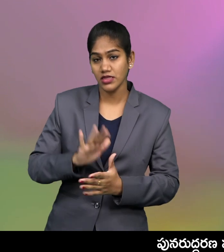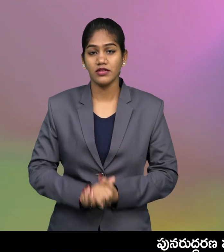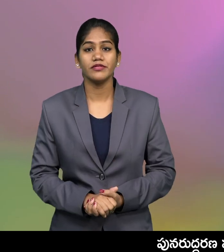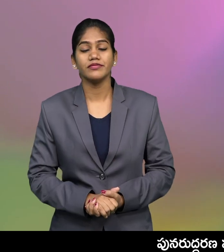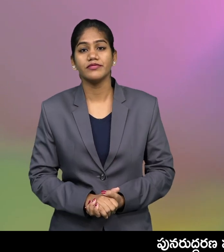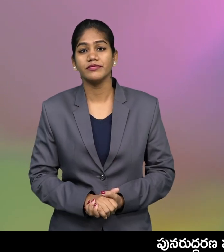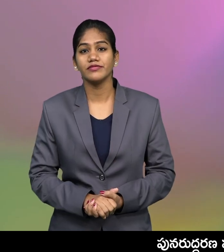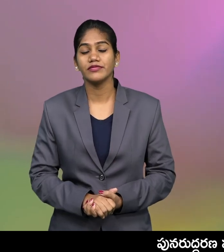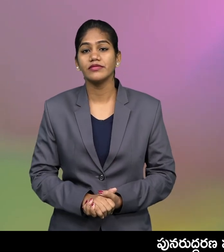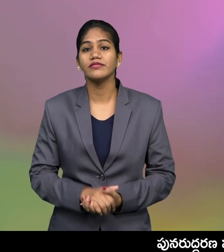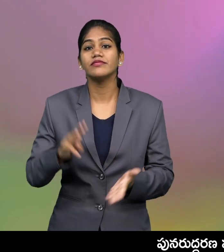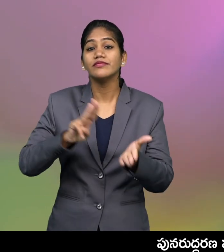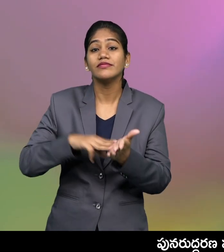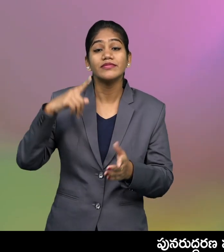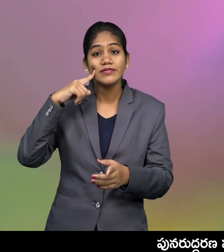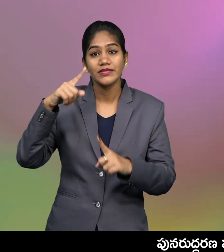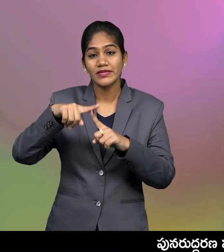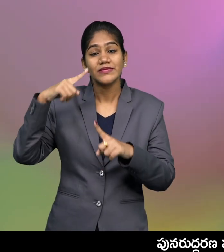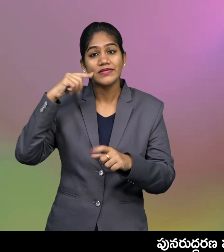వివిధ కార్యకలాపాలను కలిగి ఉంటుంది.